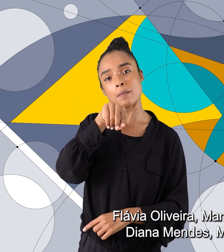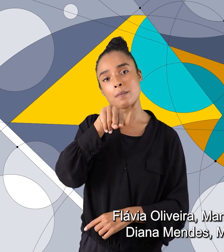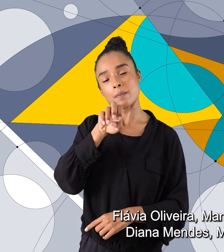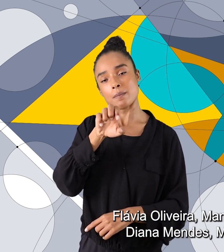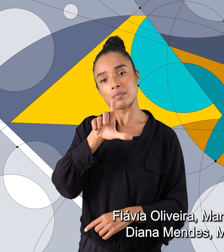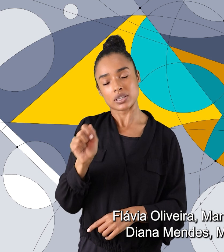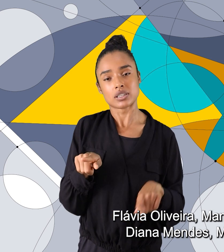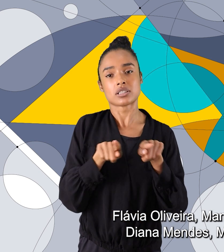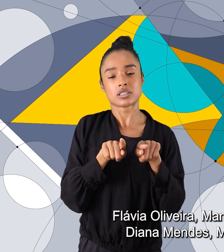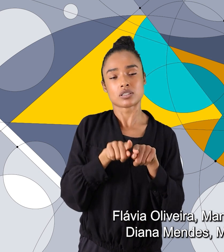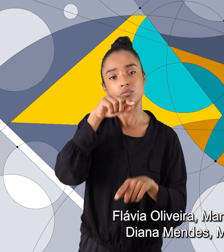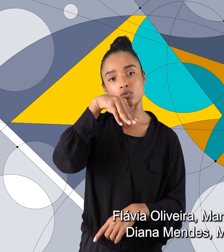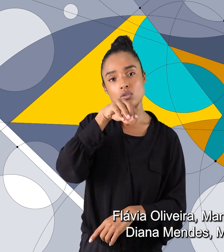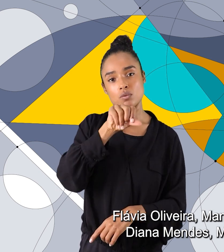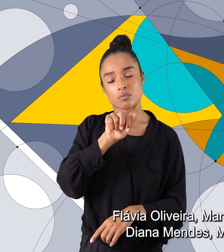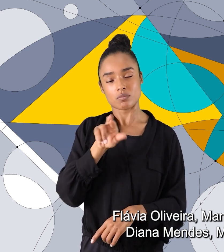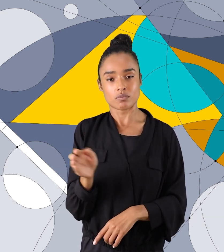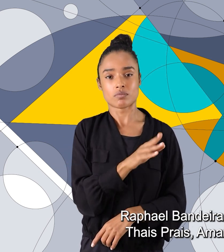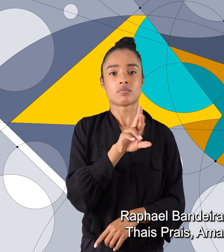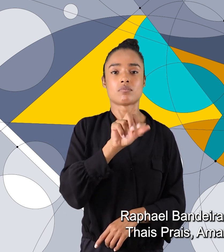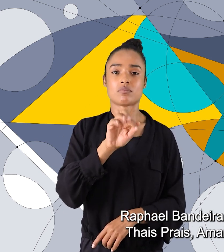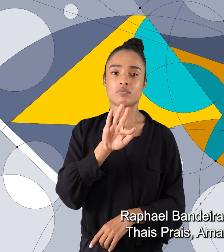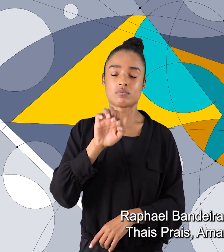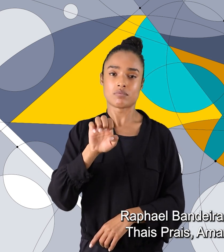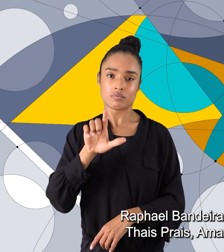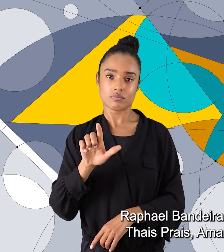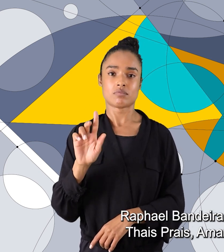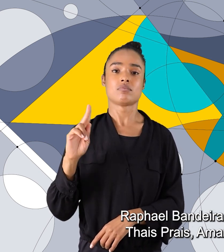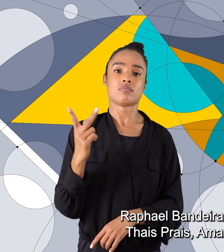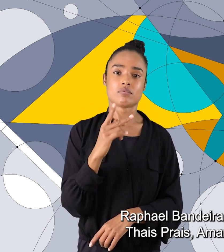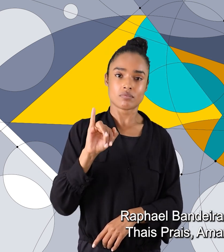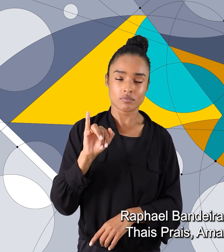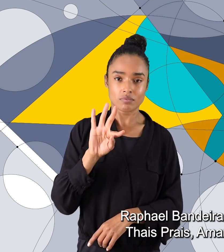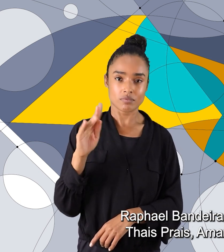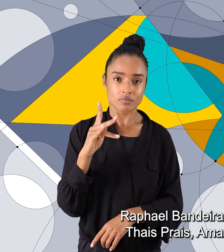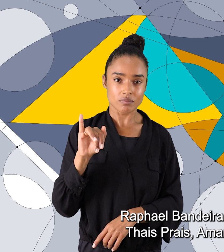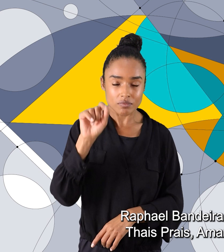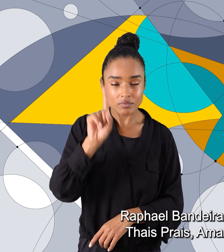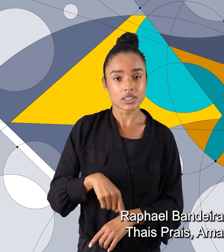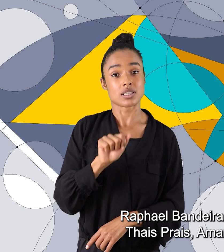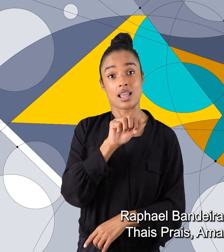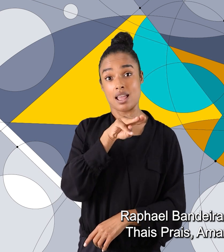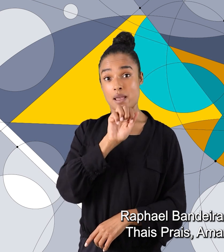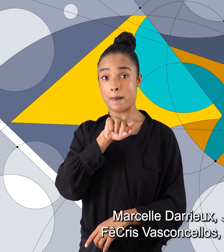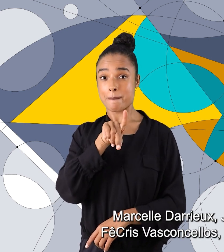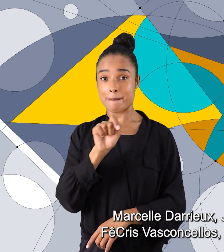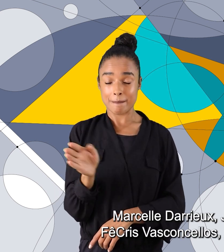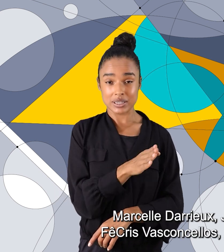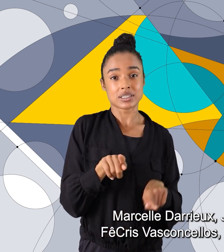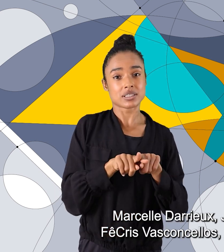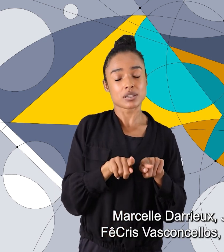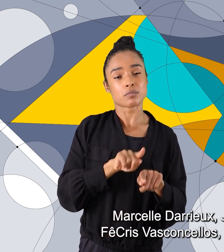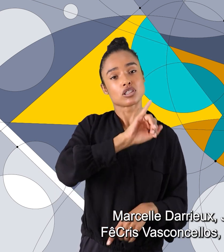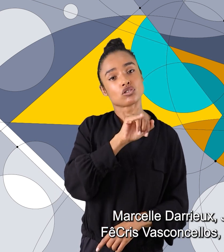Manuela Tamani, Diana Mendes, Moara Vale, Rafael Bandeira, Raul Torres, Thaís Praz, Amanda Pessoa,